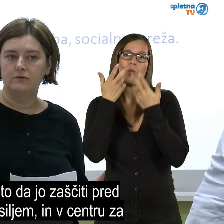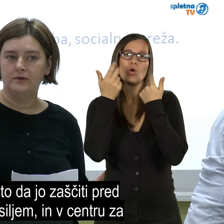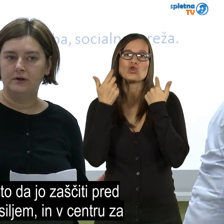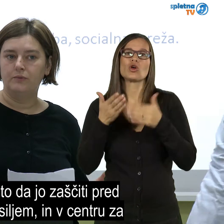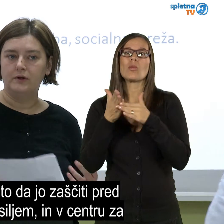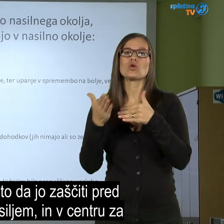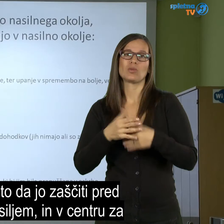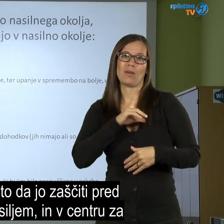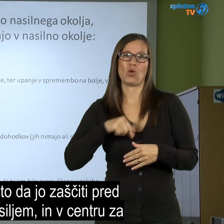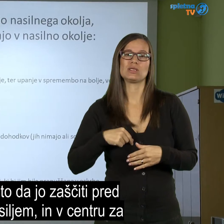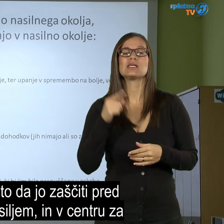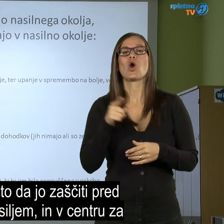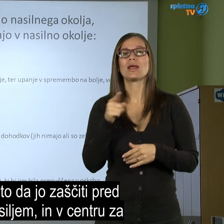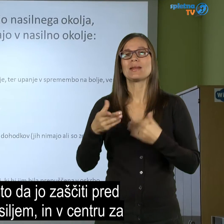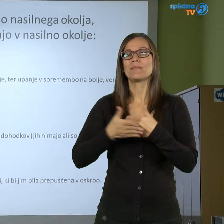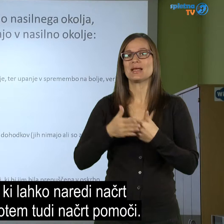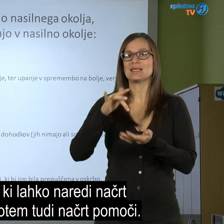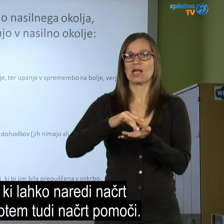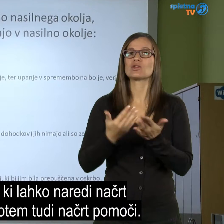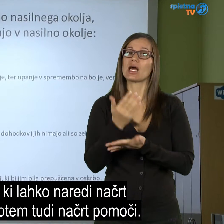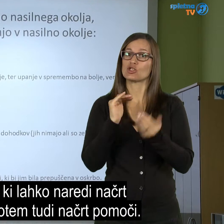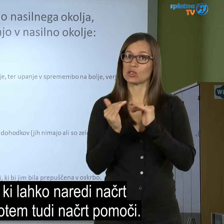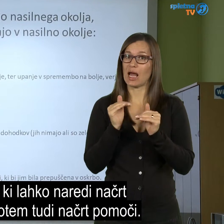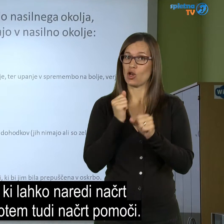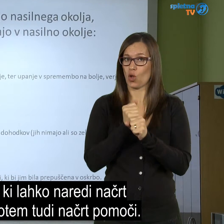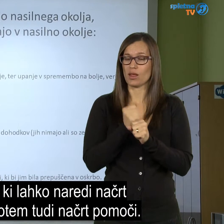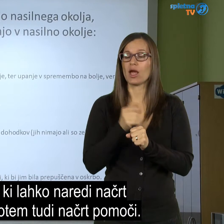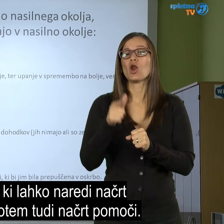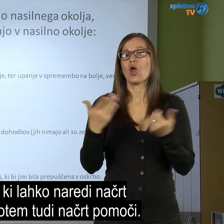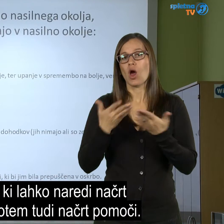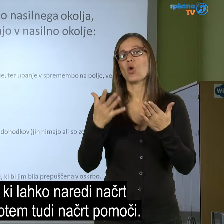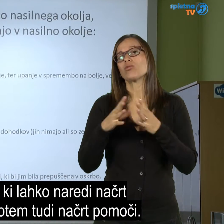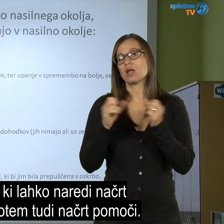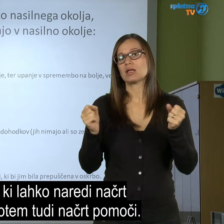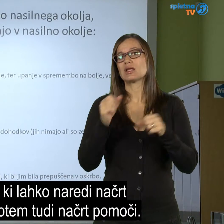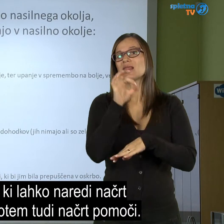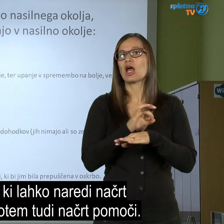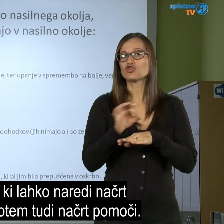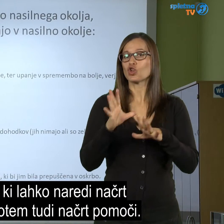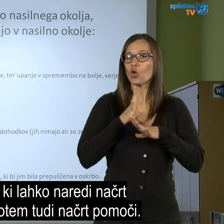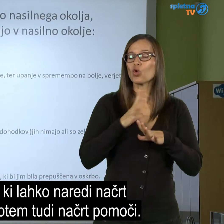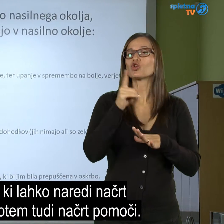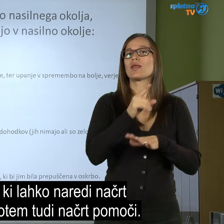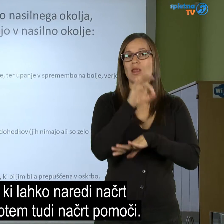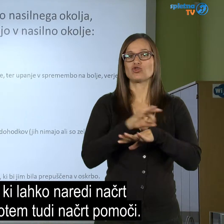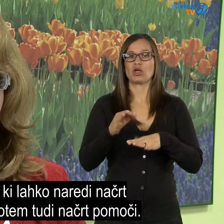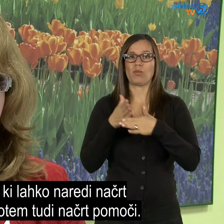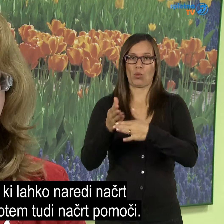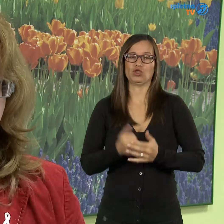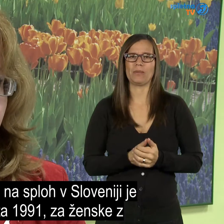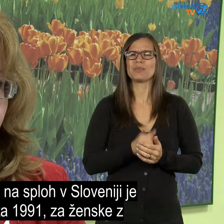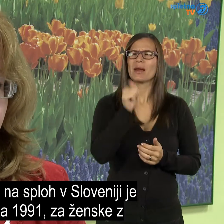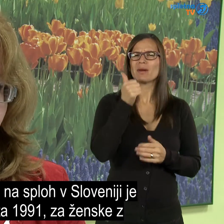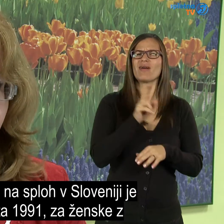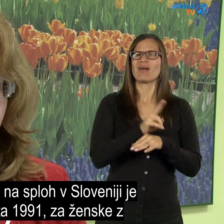pred nadaljnjim nasiljem, in pri centru za socialno delo, ki lahko naredi načrt ogroženosti in potem tudi načrt pomoči. Prva